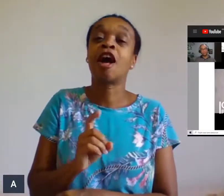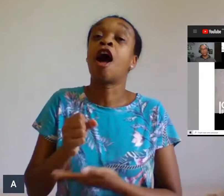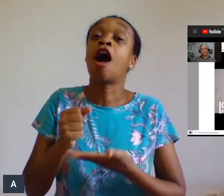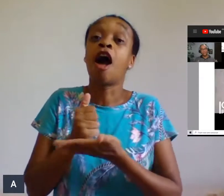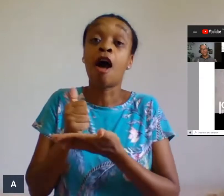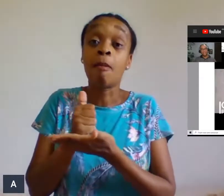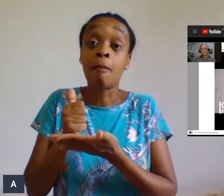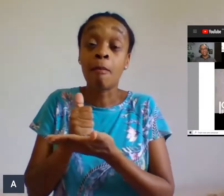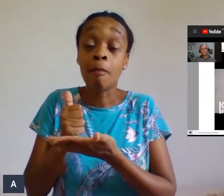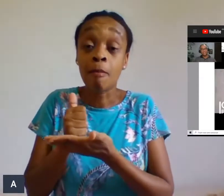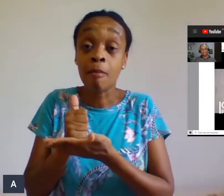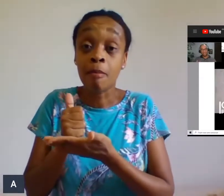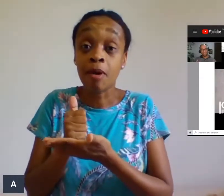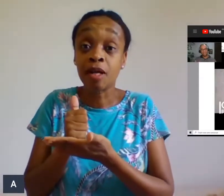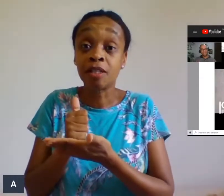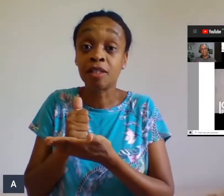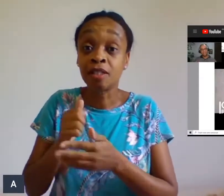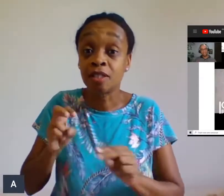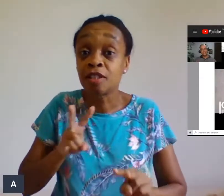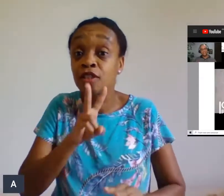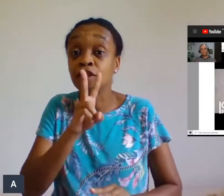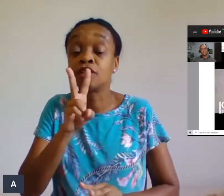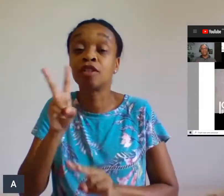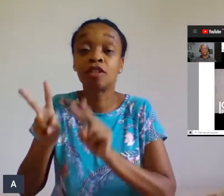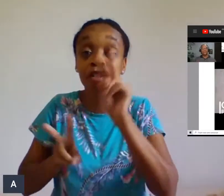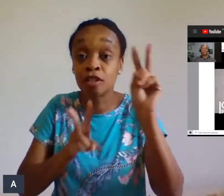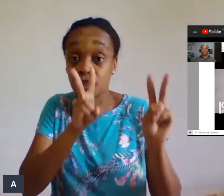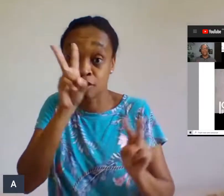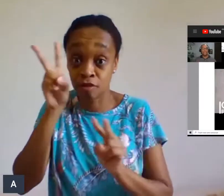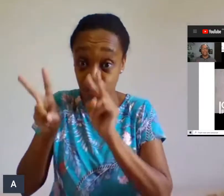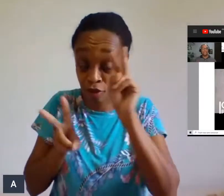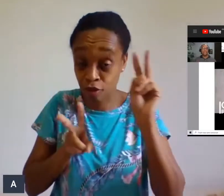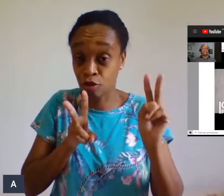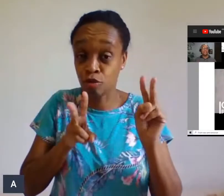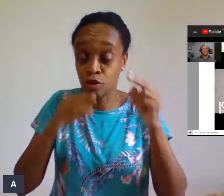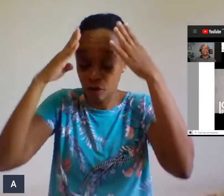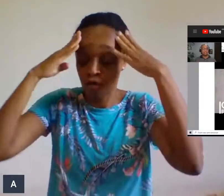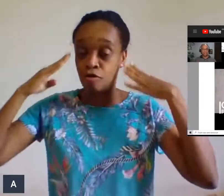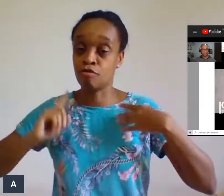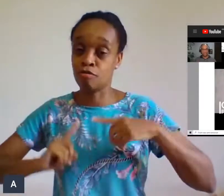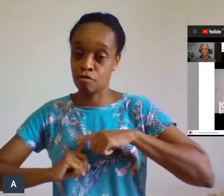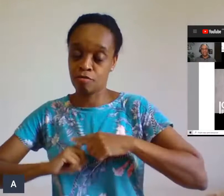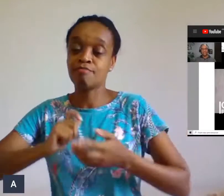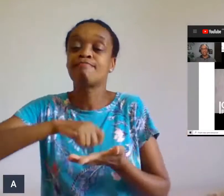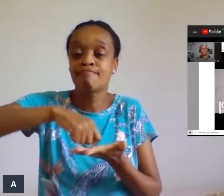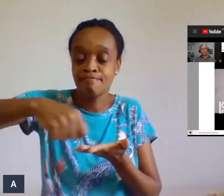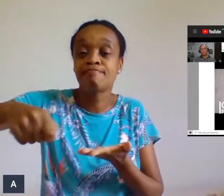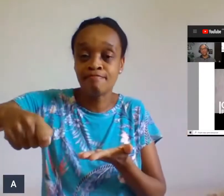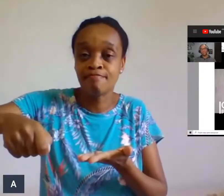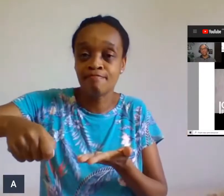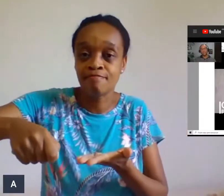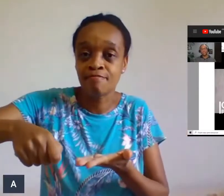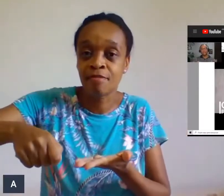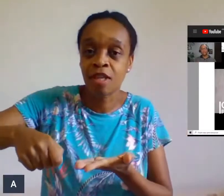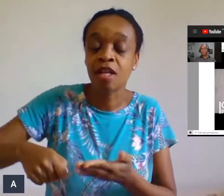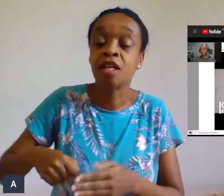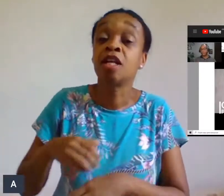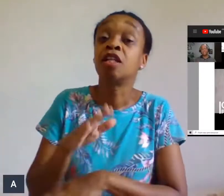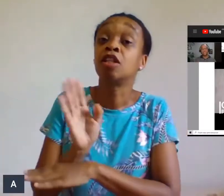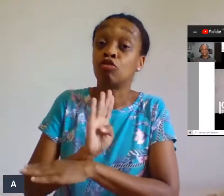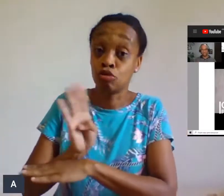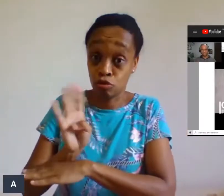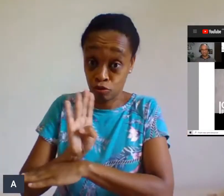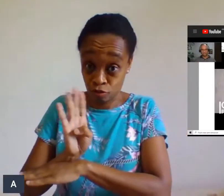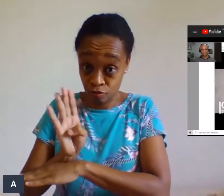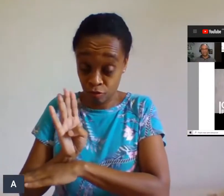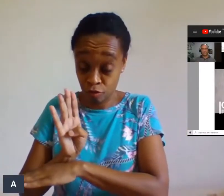baseou nas escritas de beata Ana Catarina Emmerich. Então esse filme é baseado nas